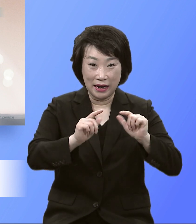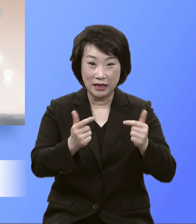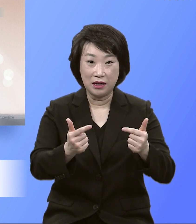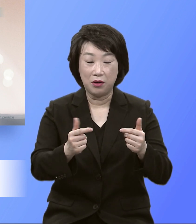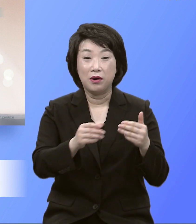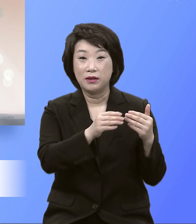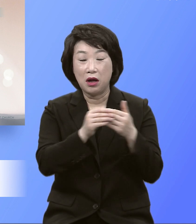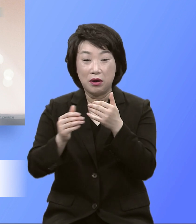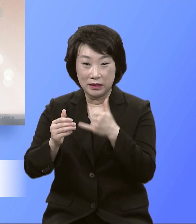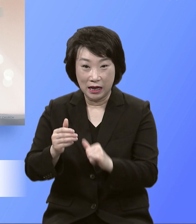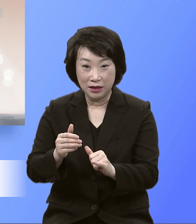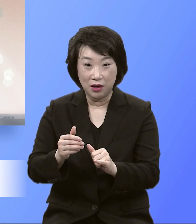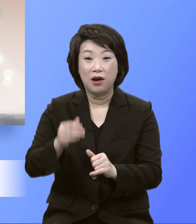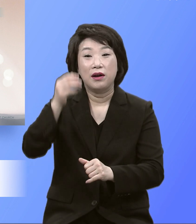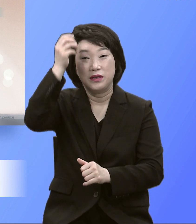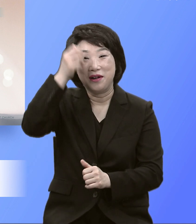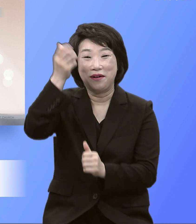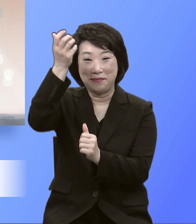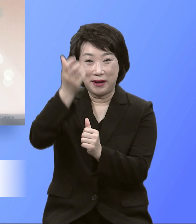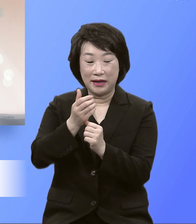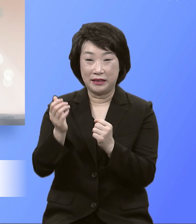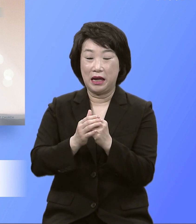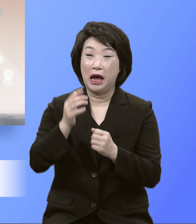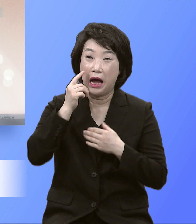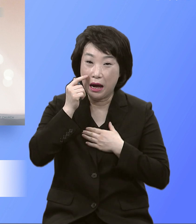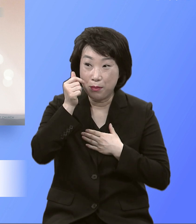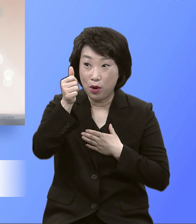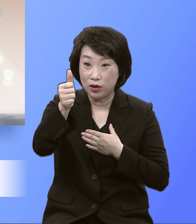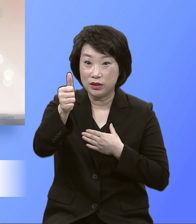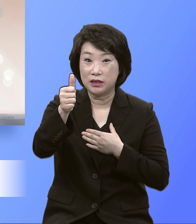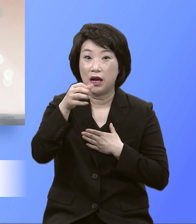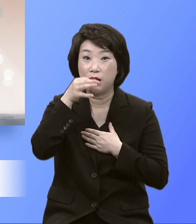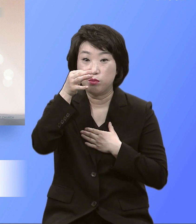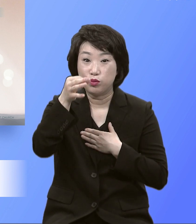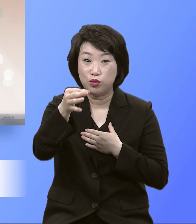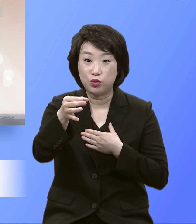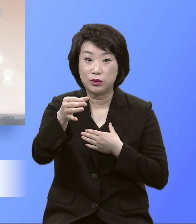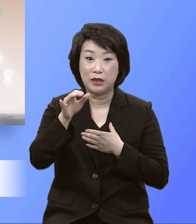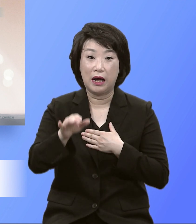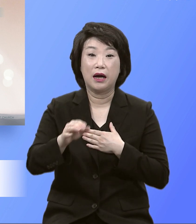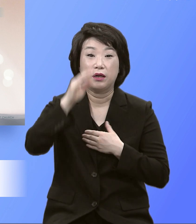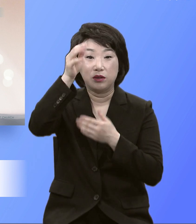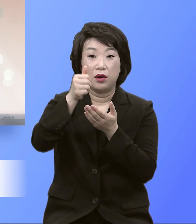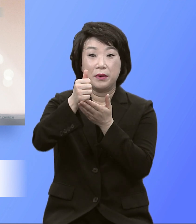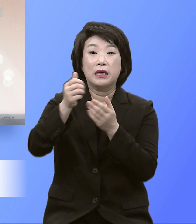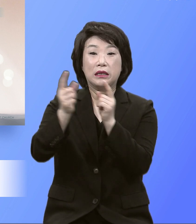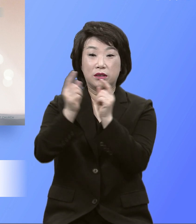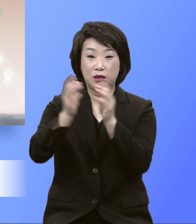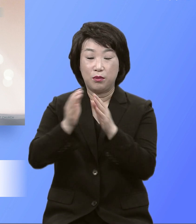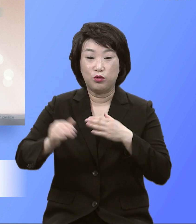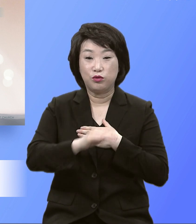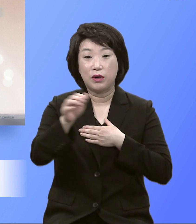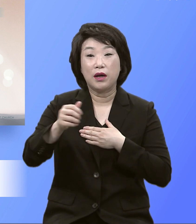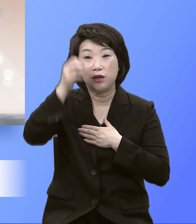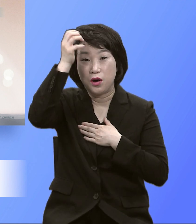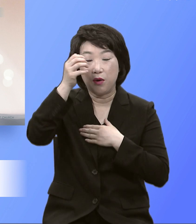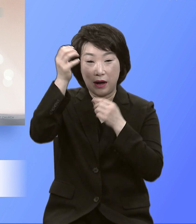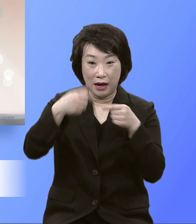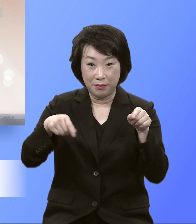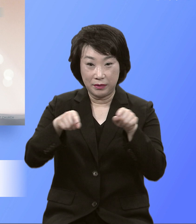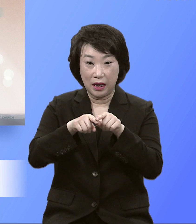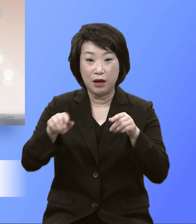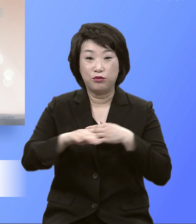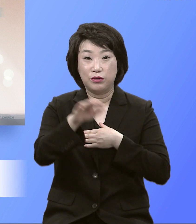받지 아니하였고 양자의 영을 받았으므로 아바 아버지라 부르짖으리라. 성령이 친히 우리